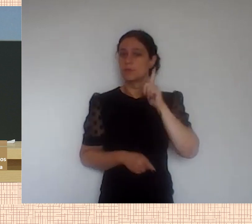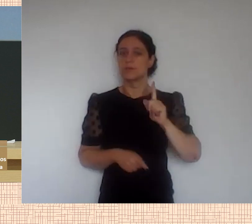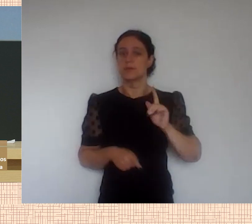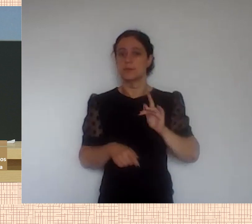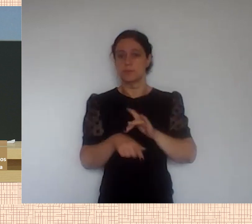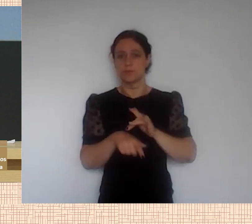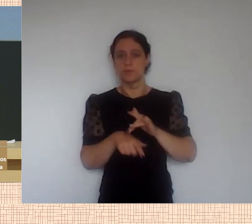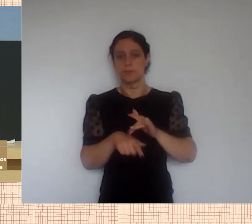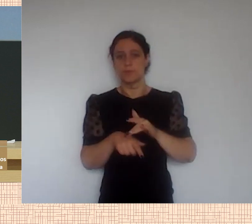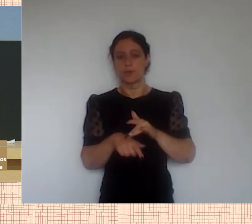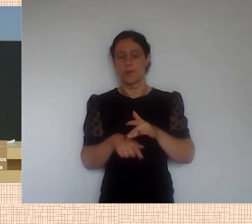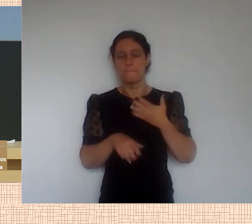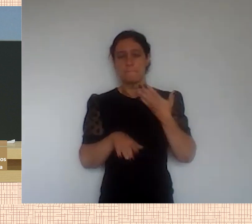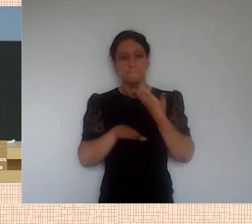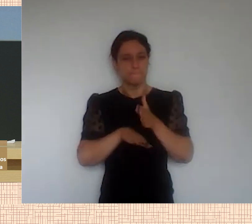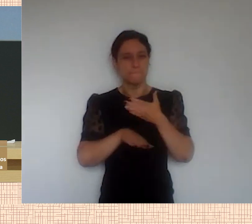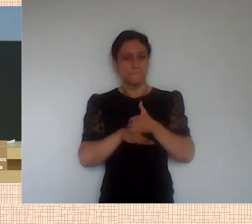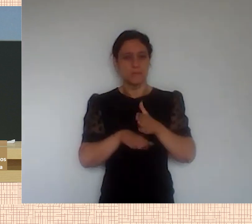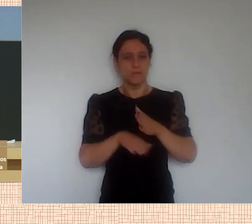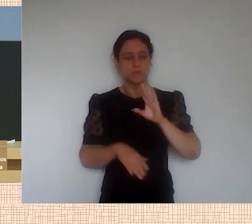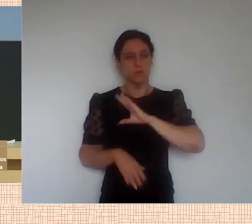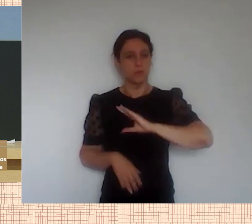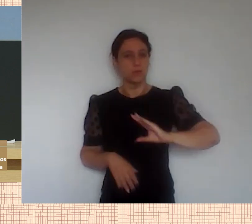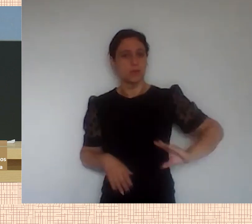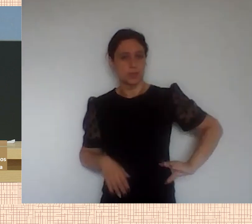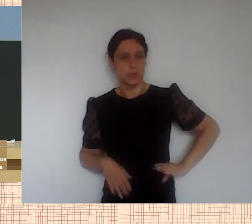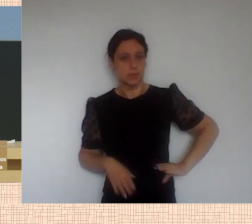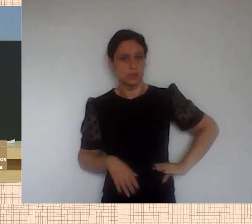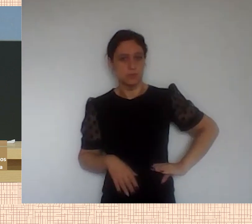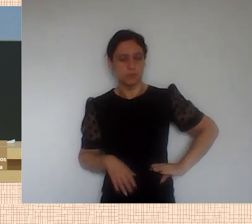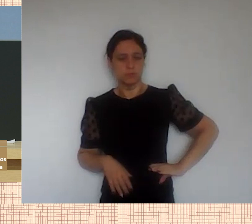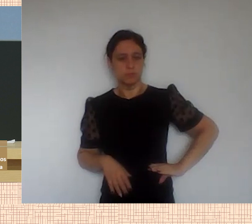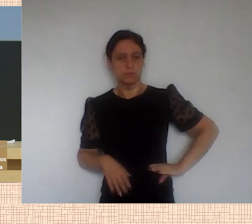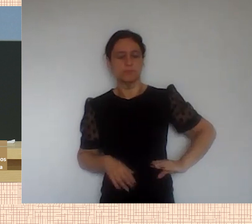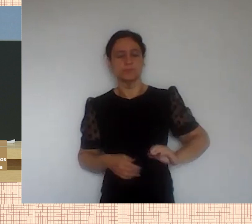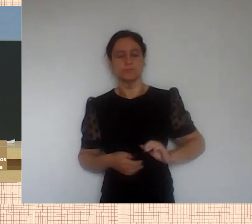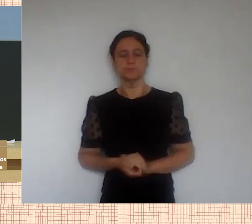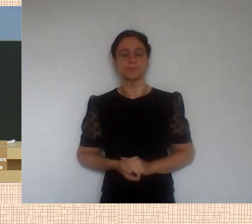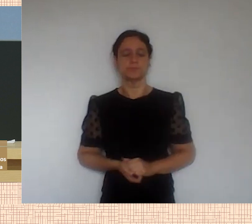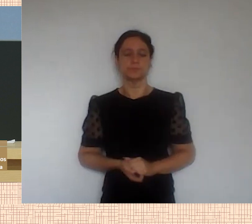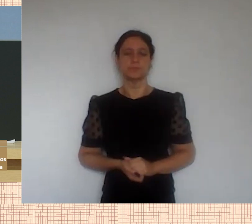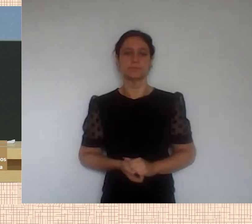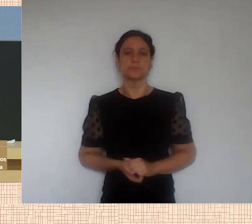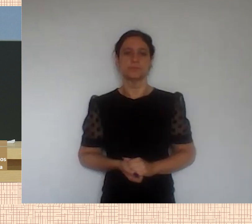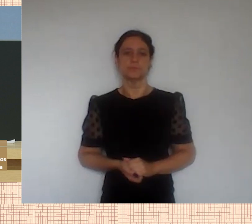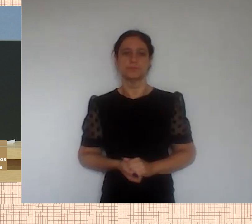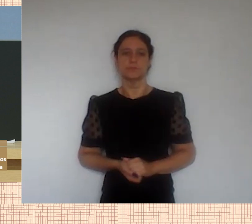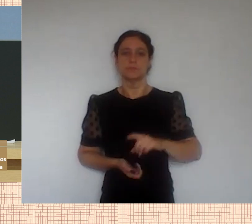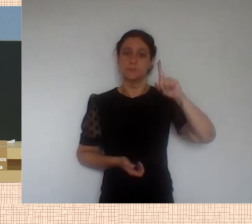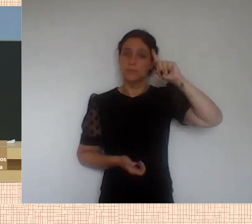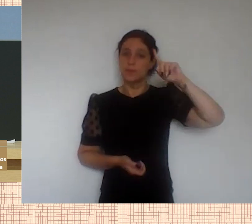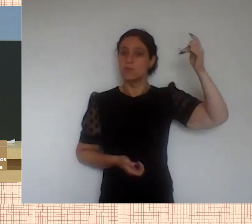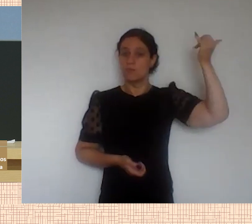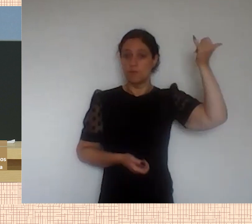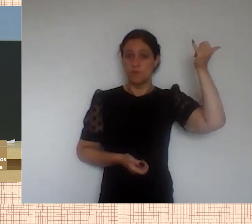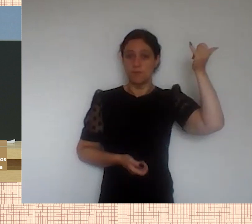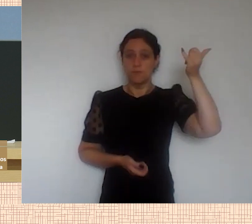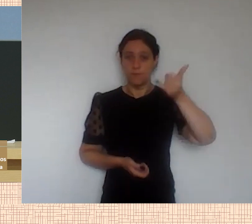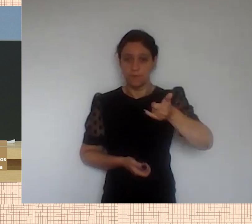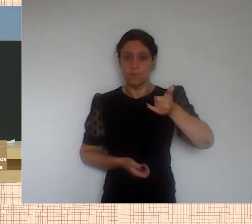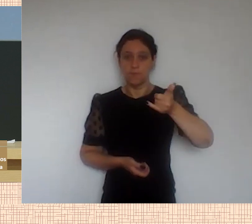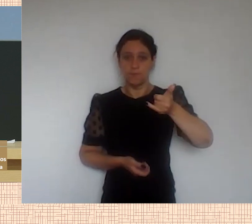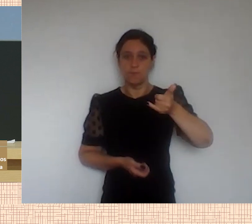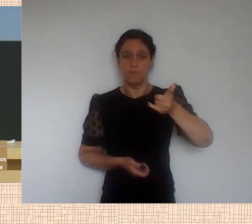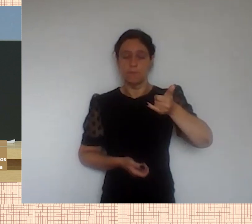E a palavra de Deus, irmãos, que é Cristo, era a própria vida. E a vida se